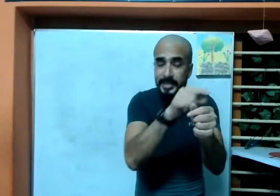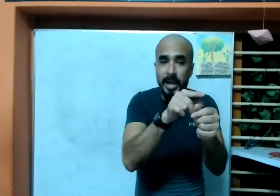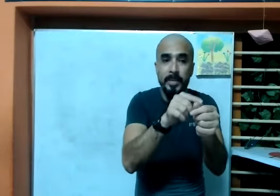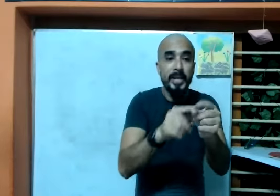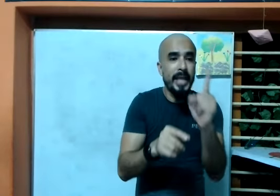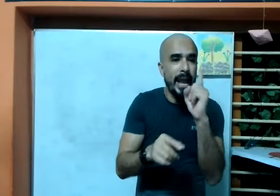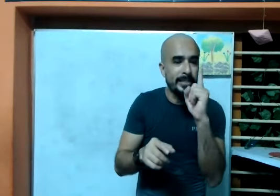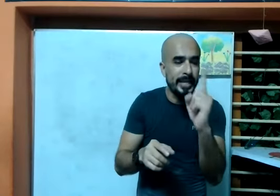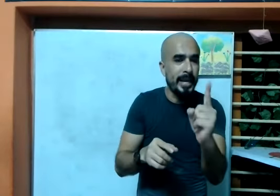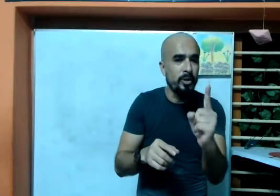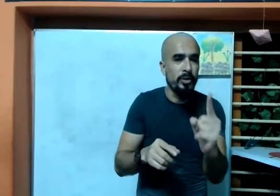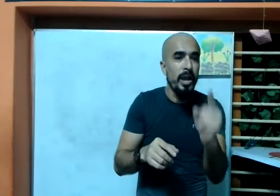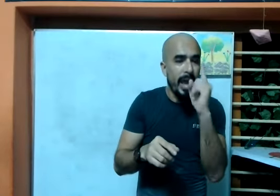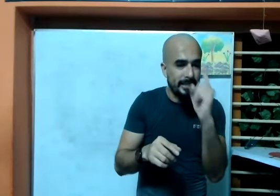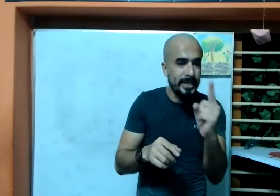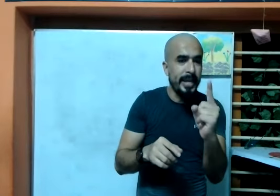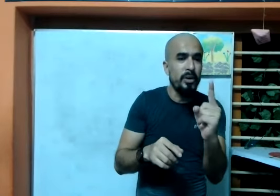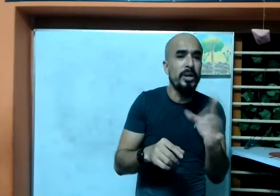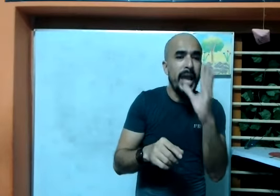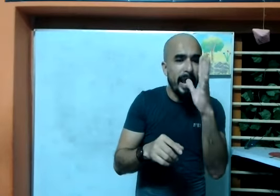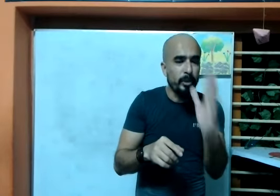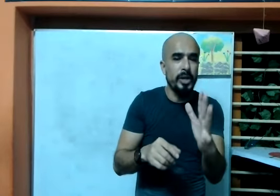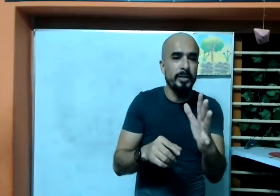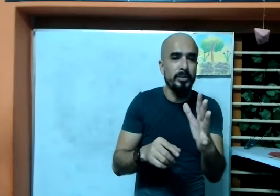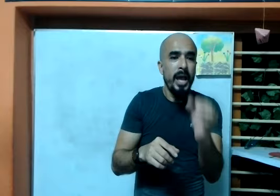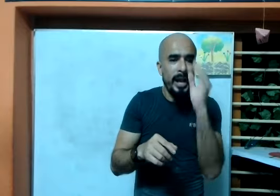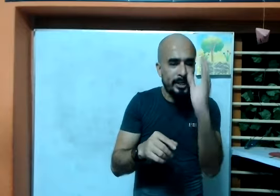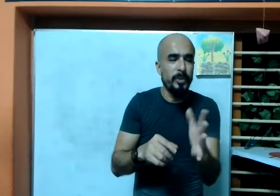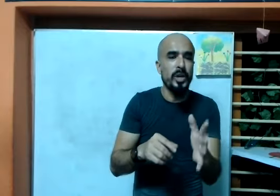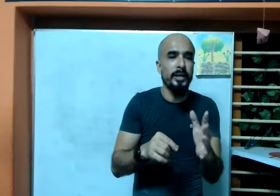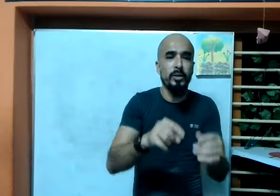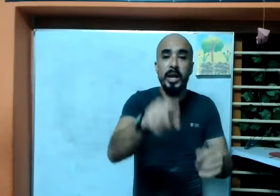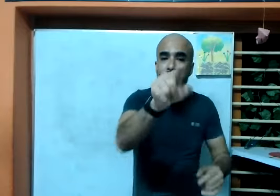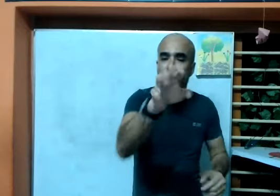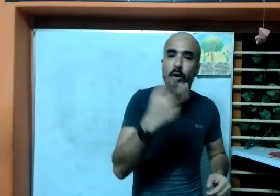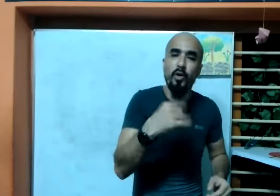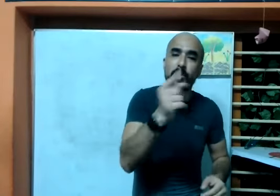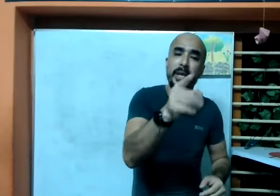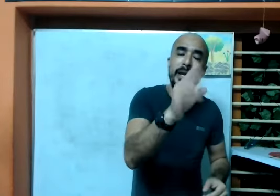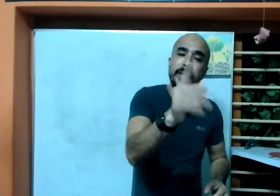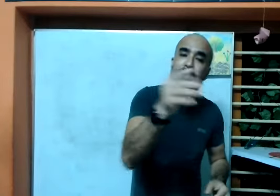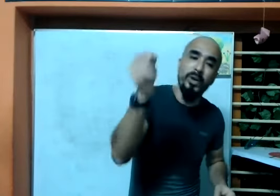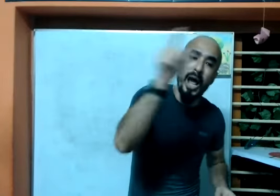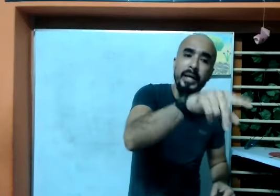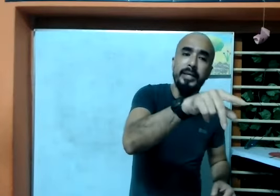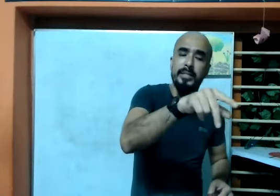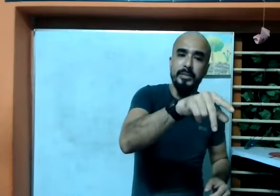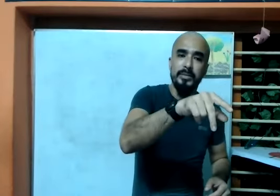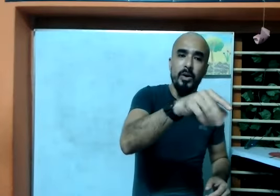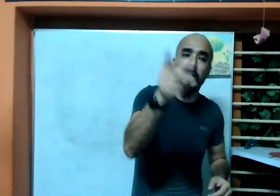টাইম সে এক সেকেন্ড আগে হোক এক সেকেন্ড আগে হোক এক বছর আগে হোক আর 100 বছর আগে হোক ইউ টোল্ড মি দ্যাট ইউ লাইক অর